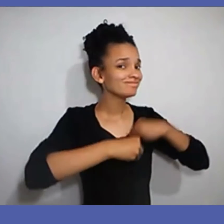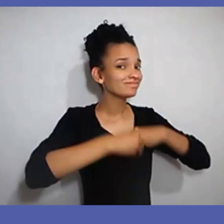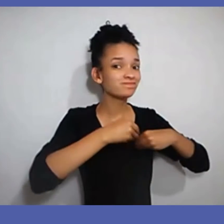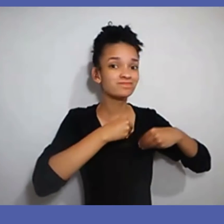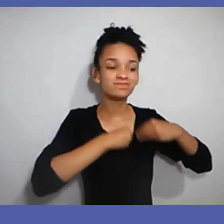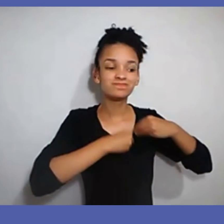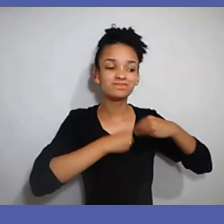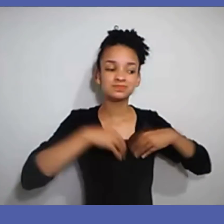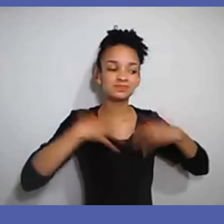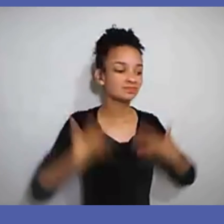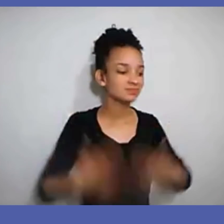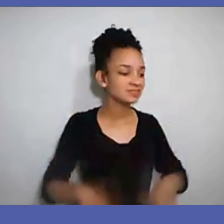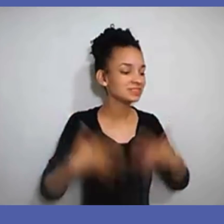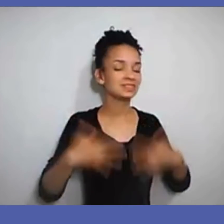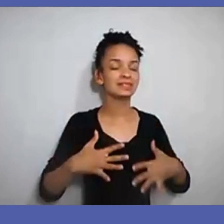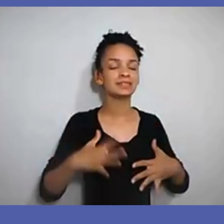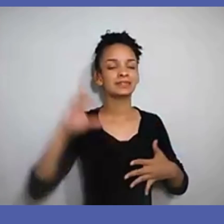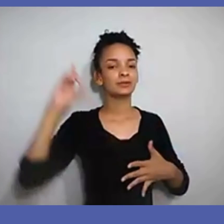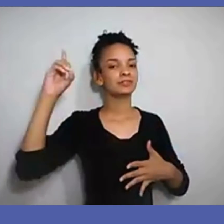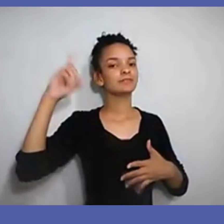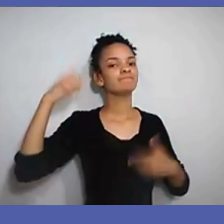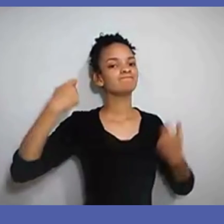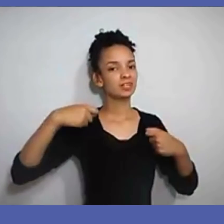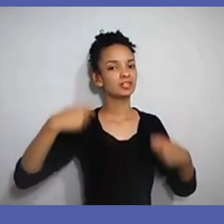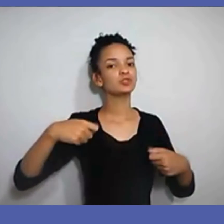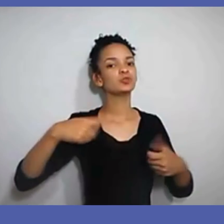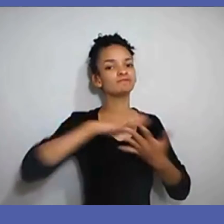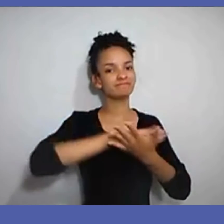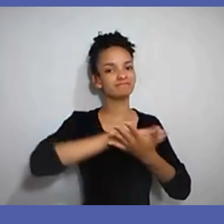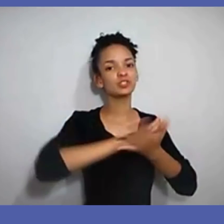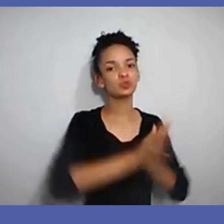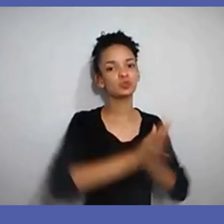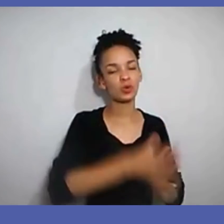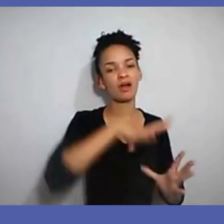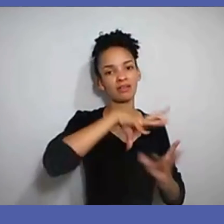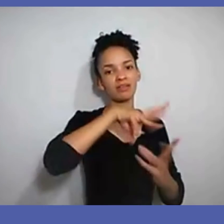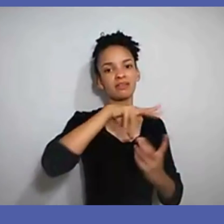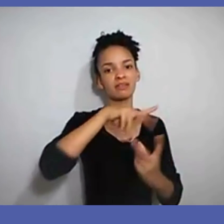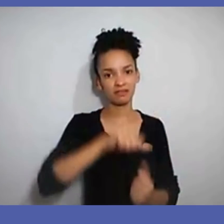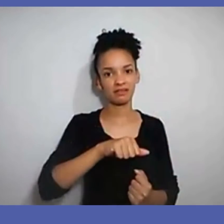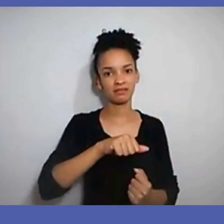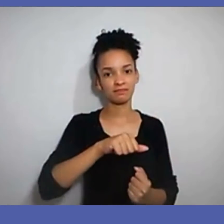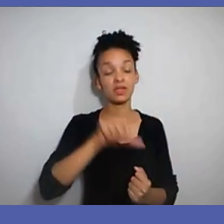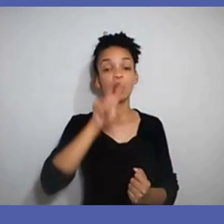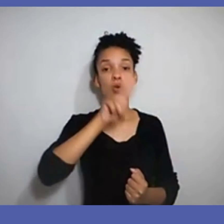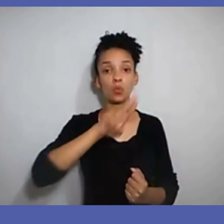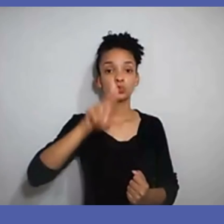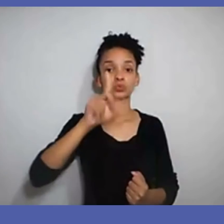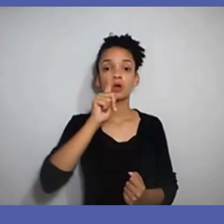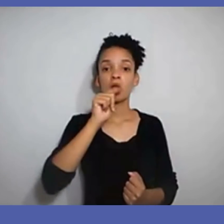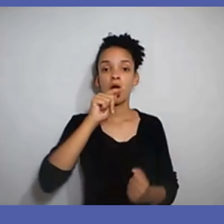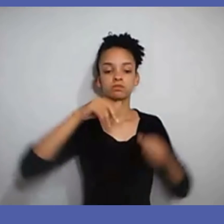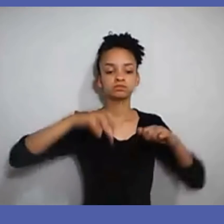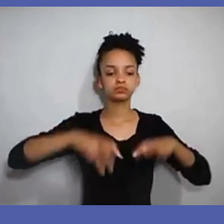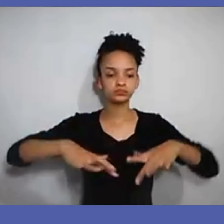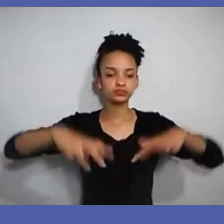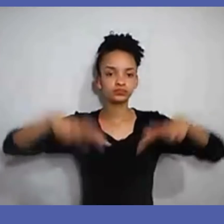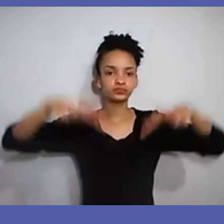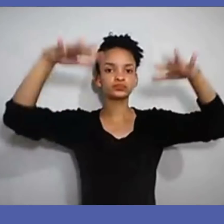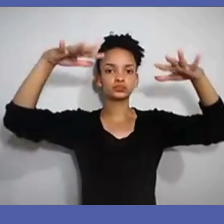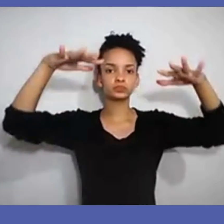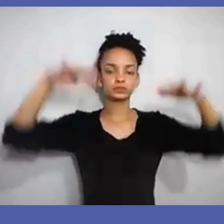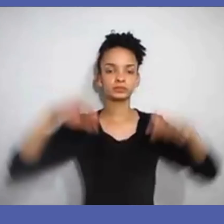terra com dilúvio. E dessa forma, somente a família de Noé foi